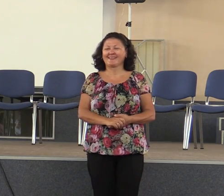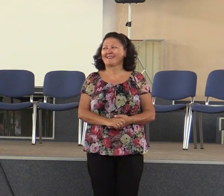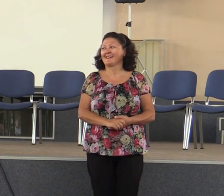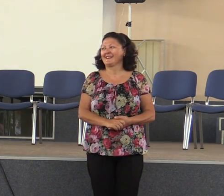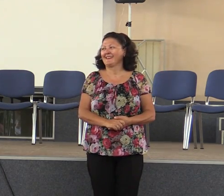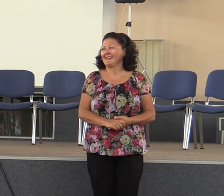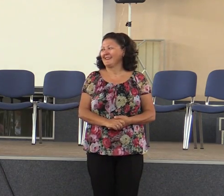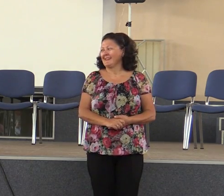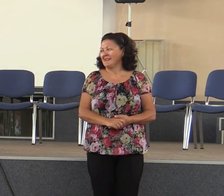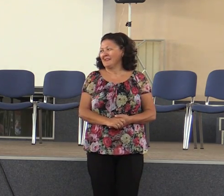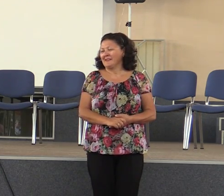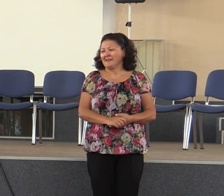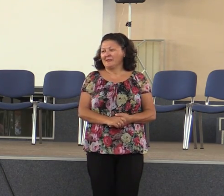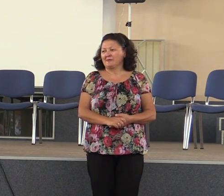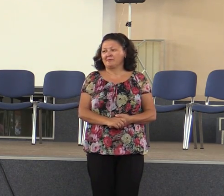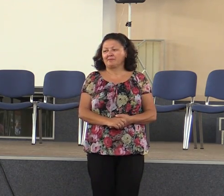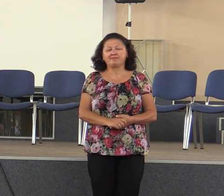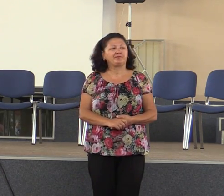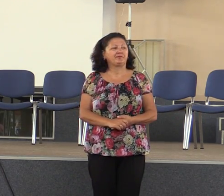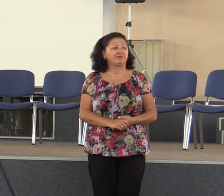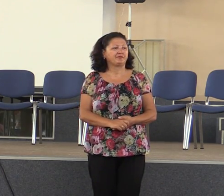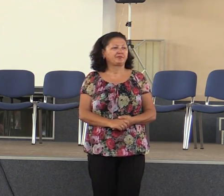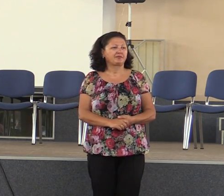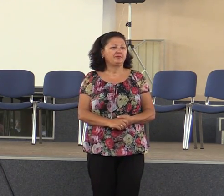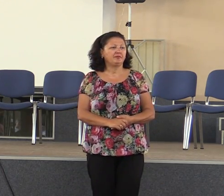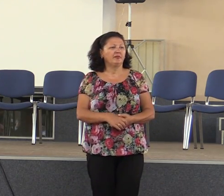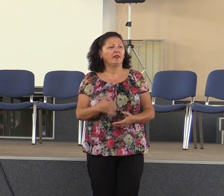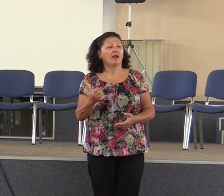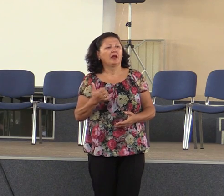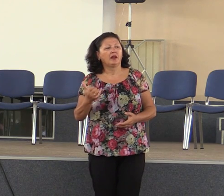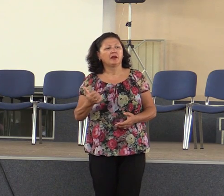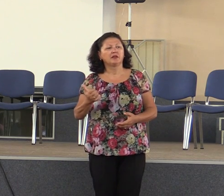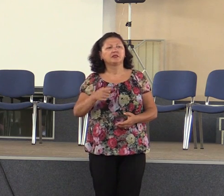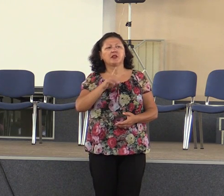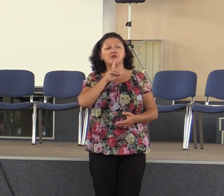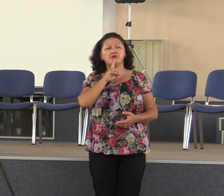Bun, și spuneți-mi, vă rog, care este tema poeziei dumneavoastră?